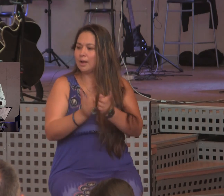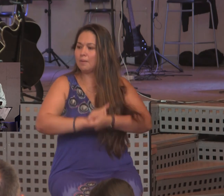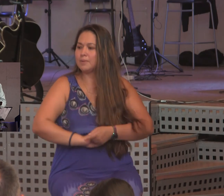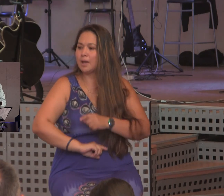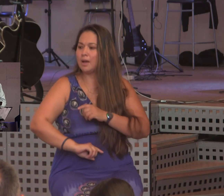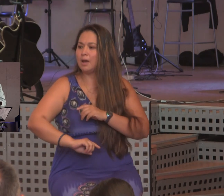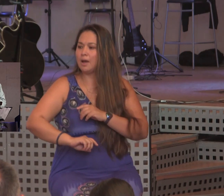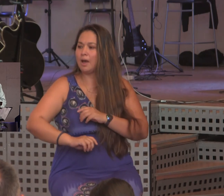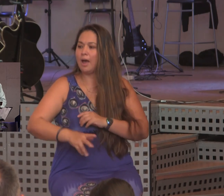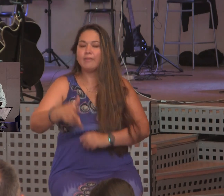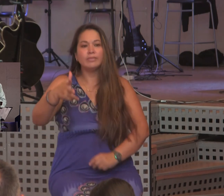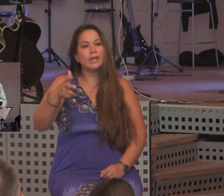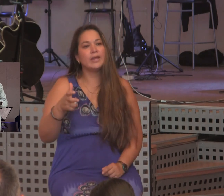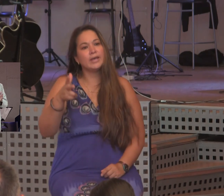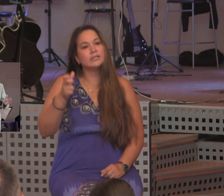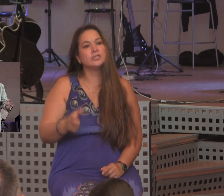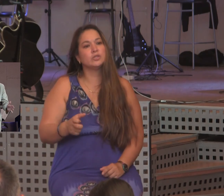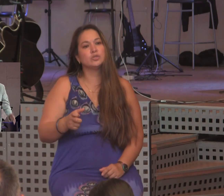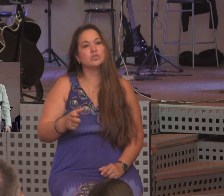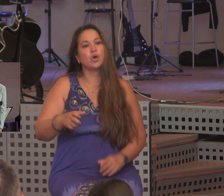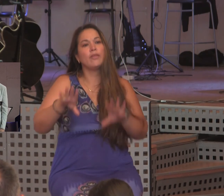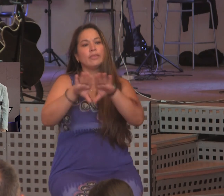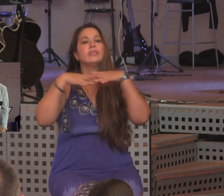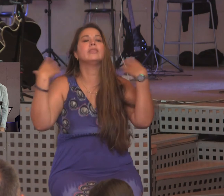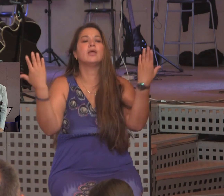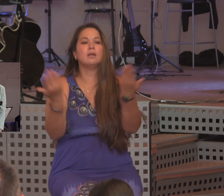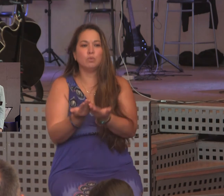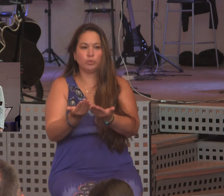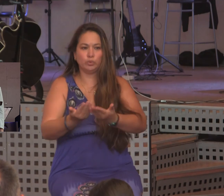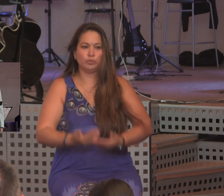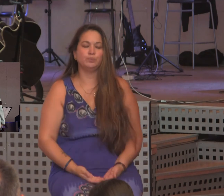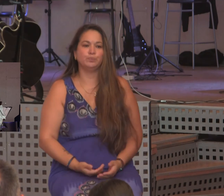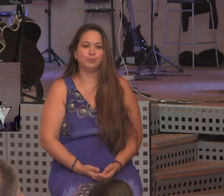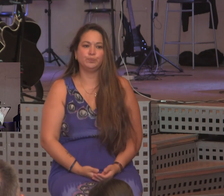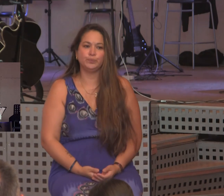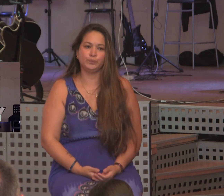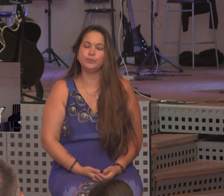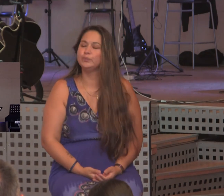derechos de la muchedumbre o derechos de la humanidad.